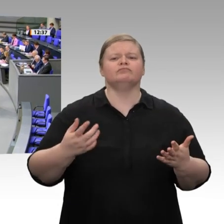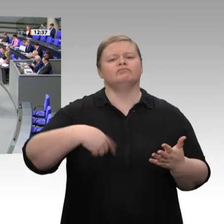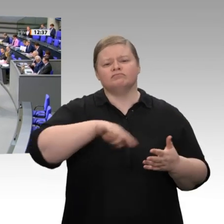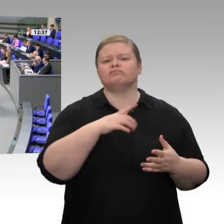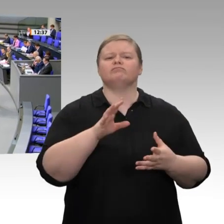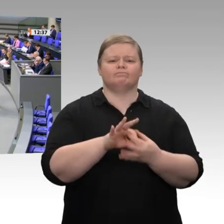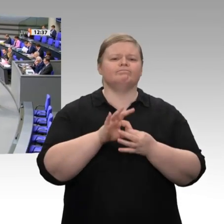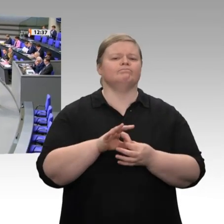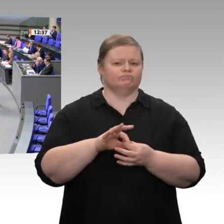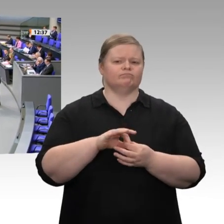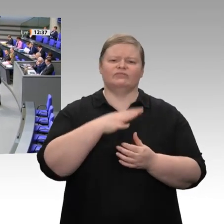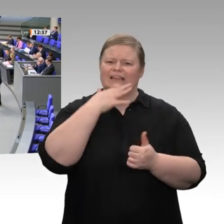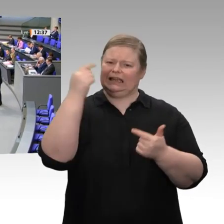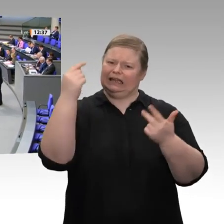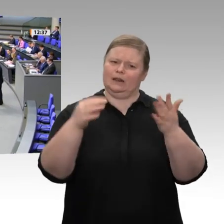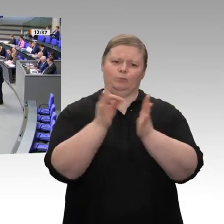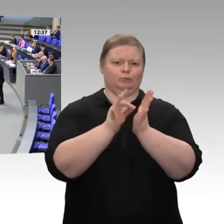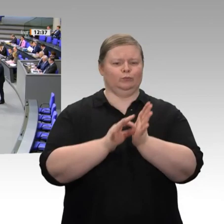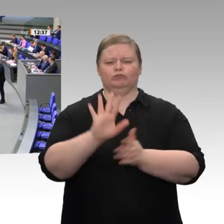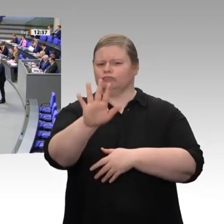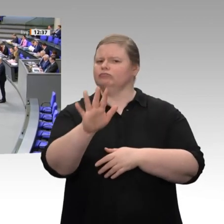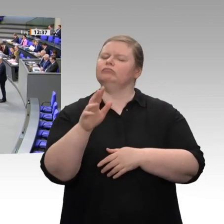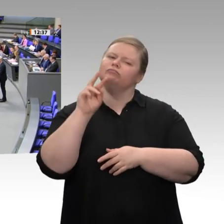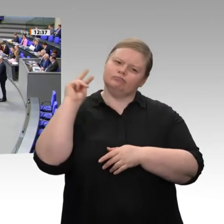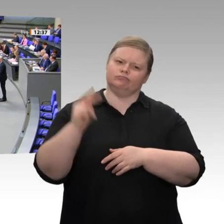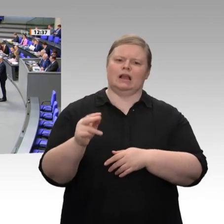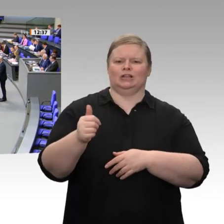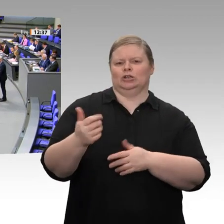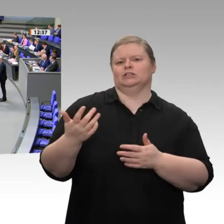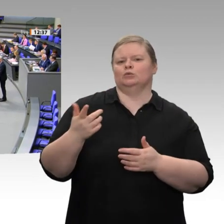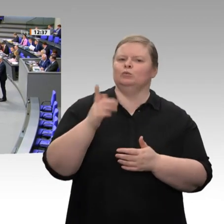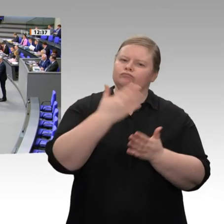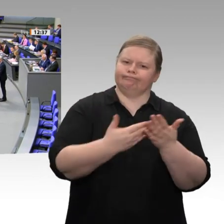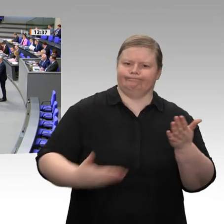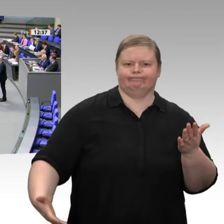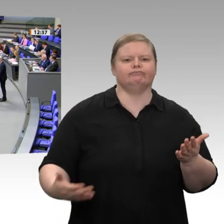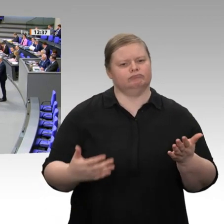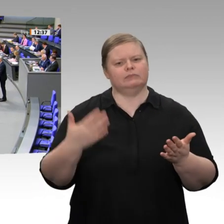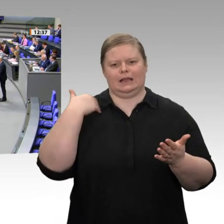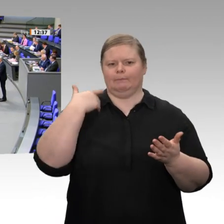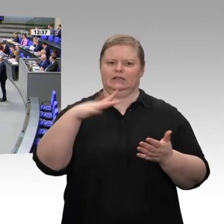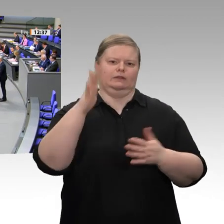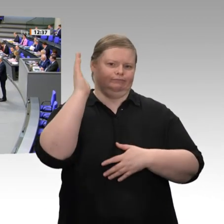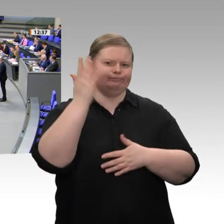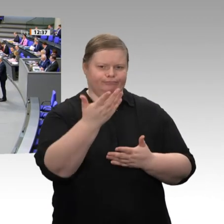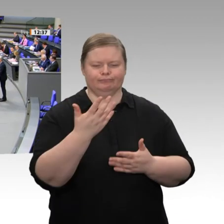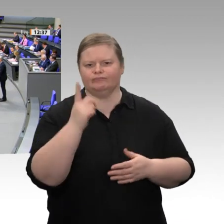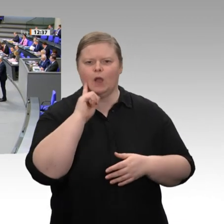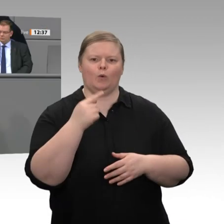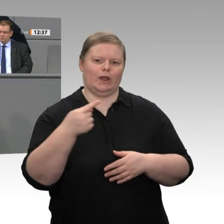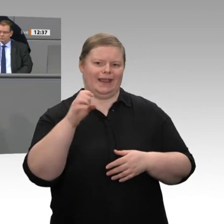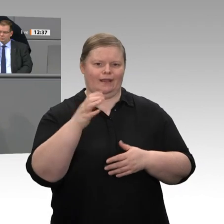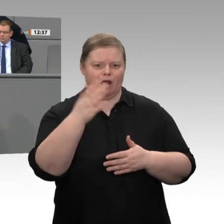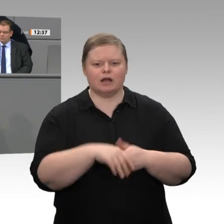weiten Punkten Ihre Einschätzung, Ihre Darlegungen, die Sie eben hier getroffen haben, Frau Göring-Eckardt.